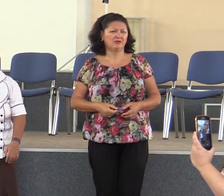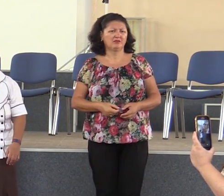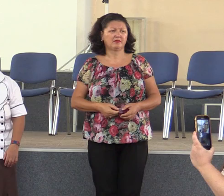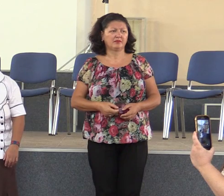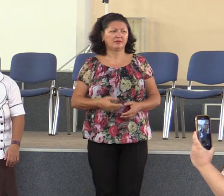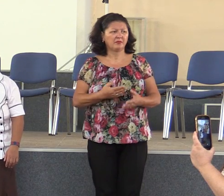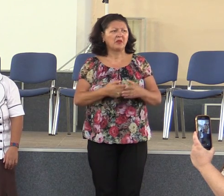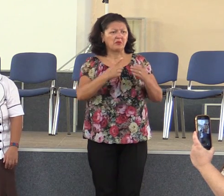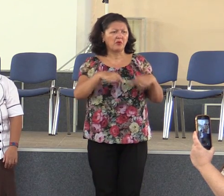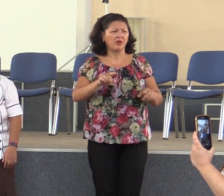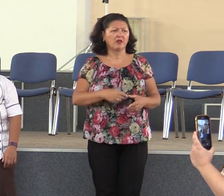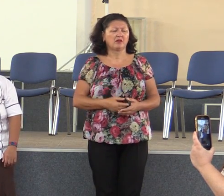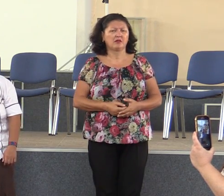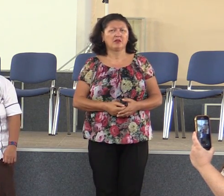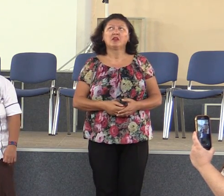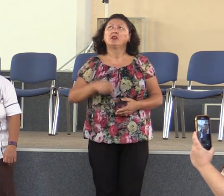Pentru că El